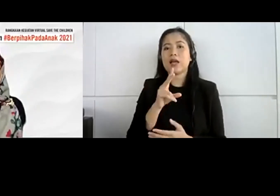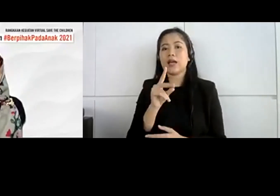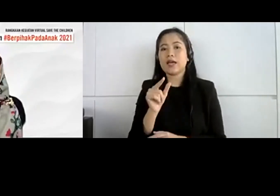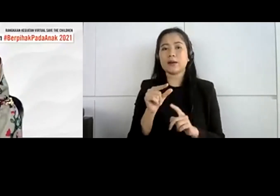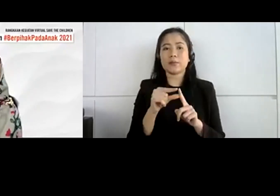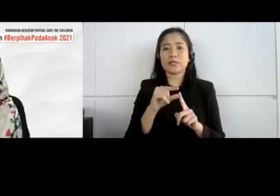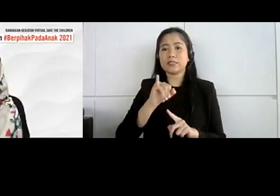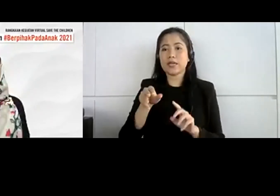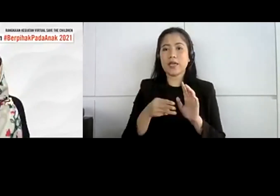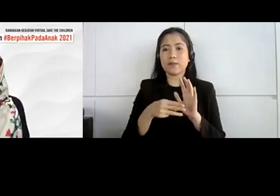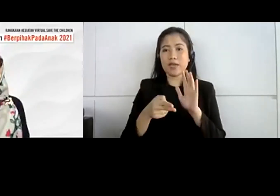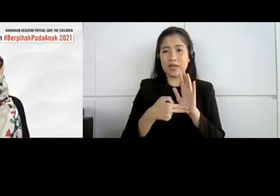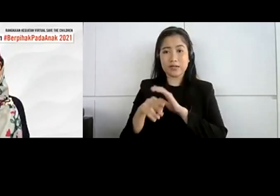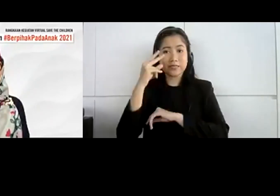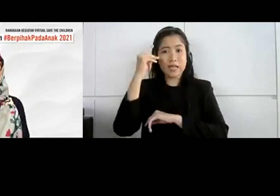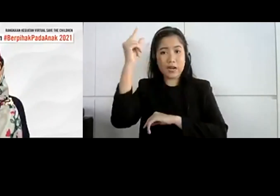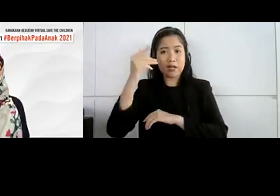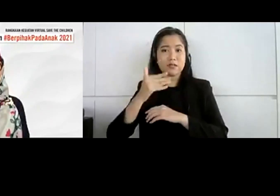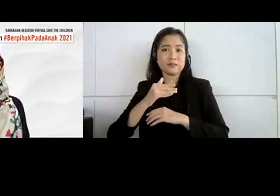RPJMN bahwa